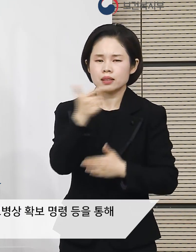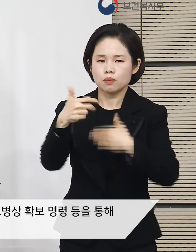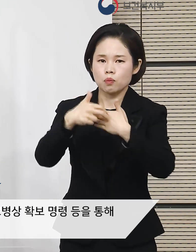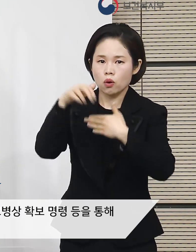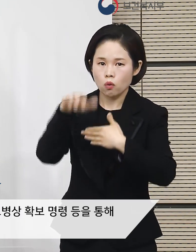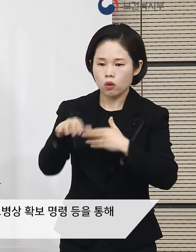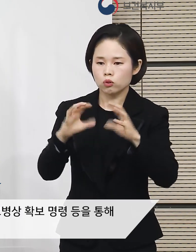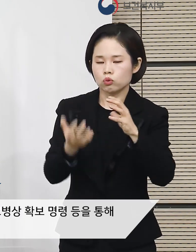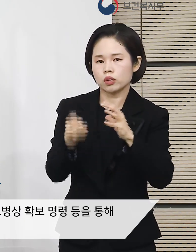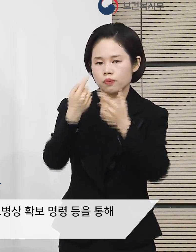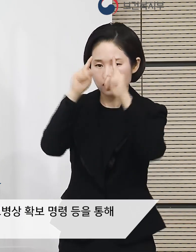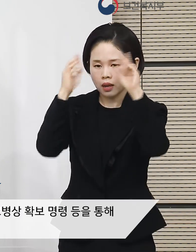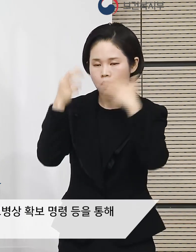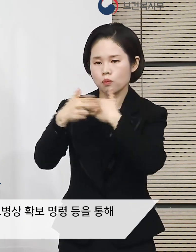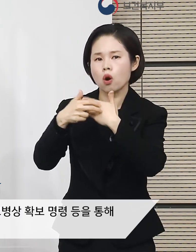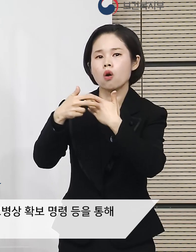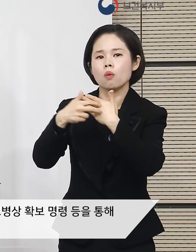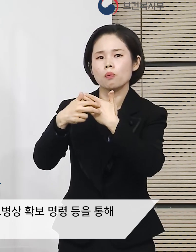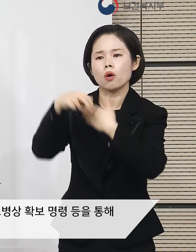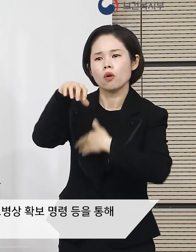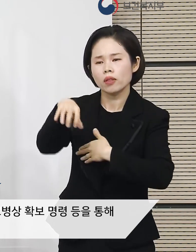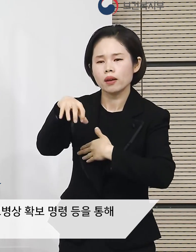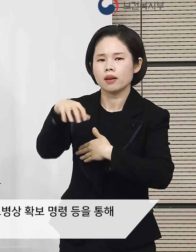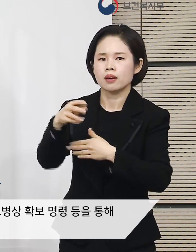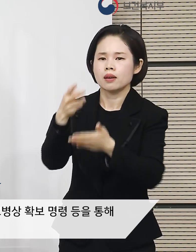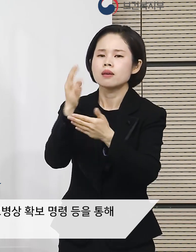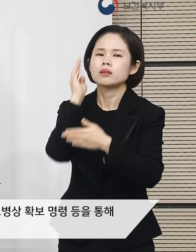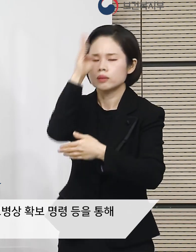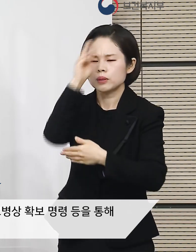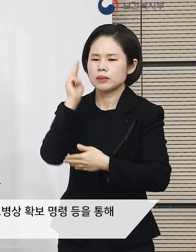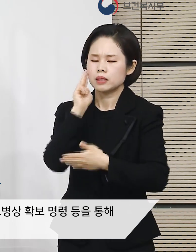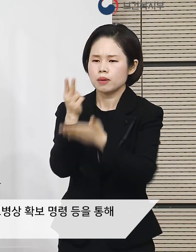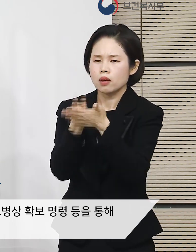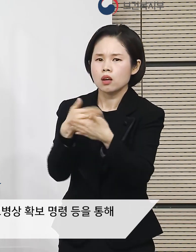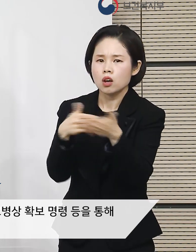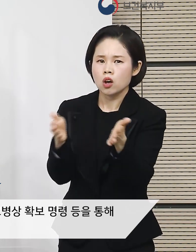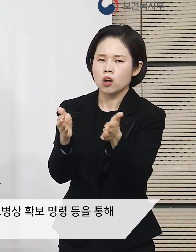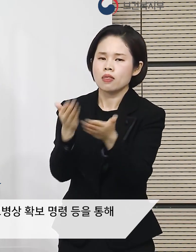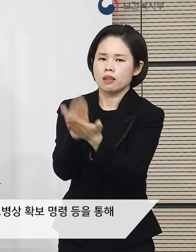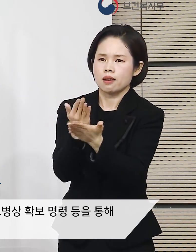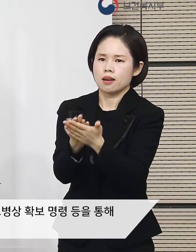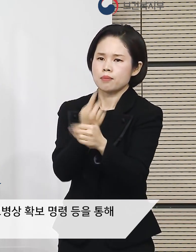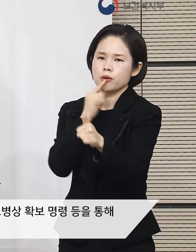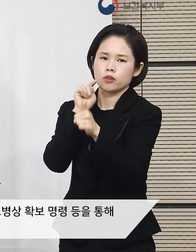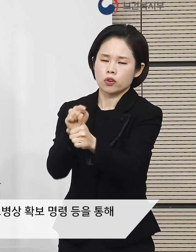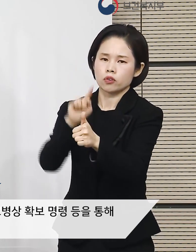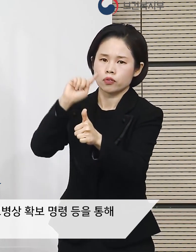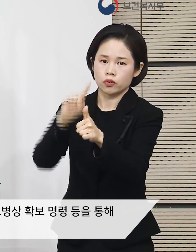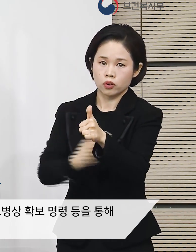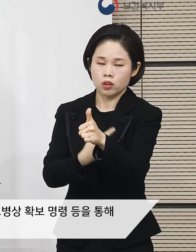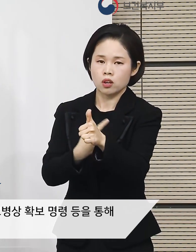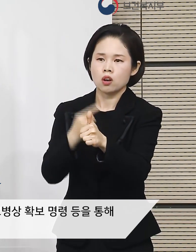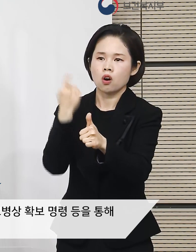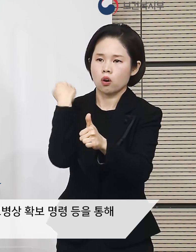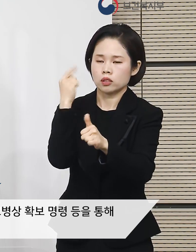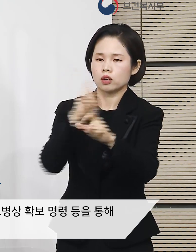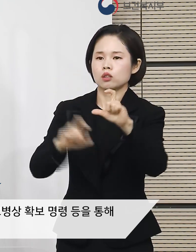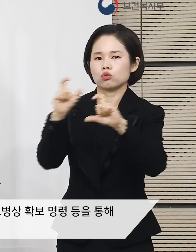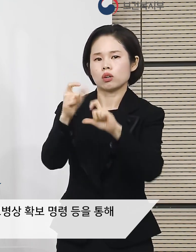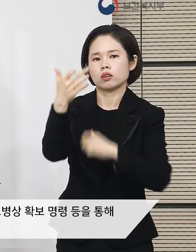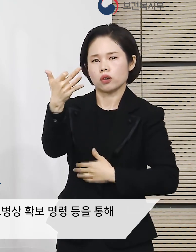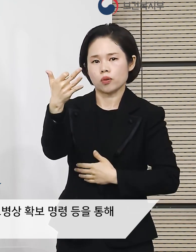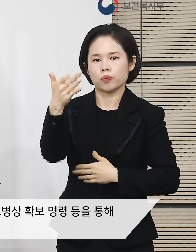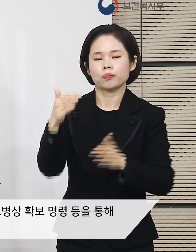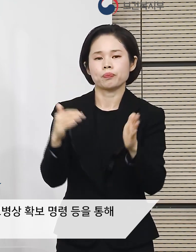상급 종합병원과 국립대 병원에 대한 중증 환자 치료병상 확보 명령 등을 통해 어제 19개